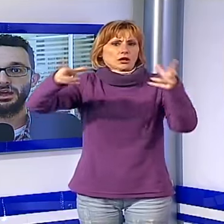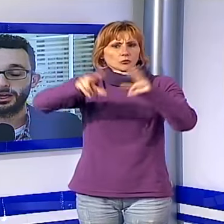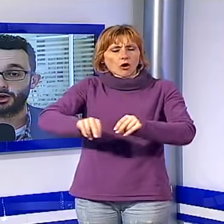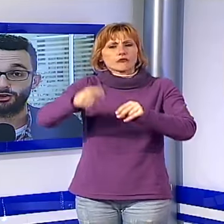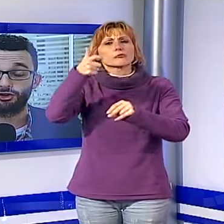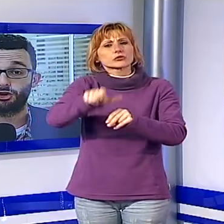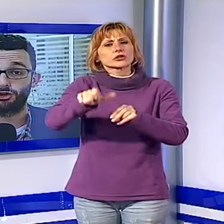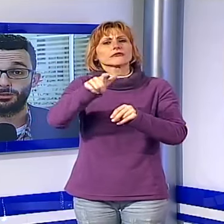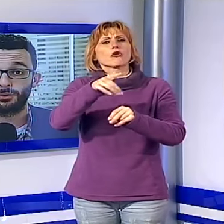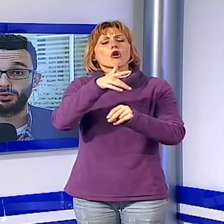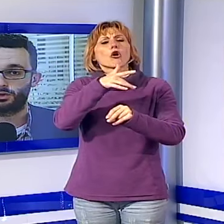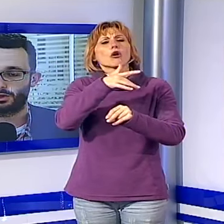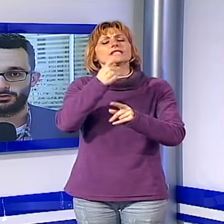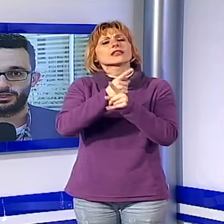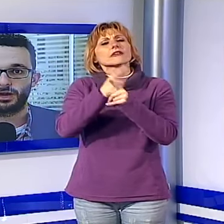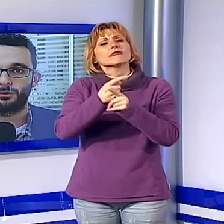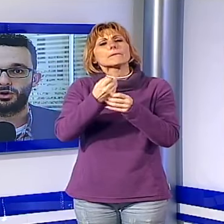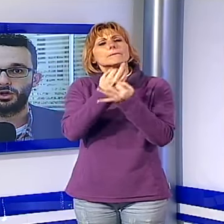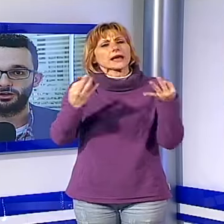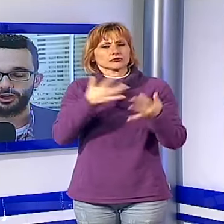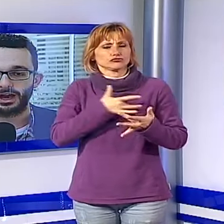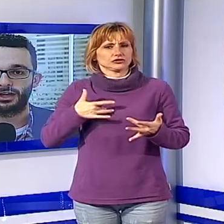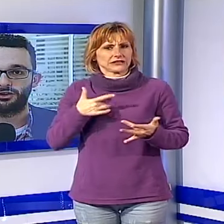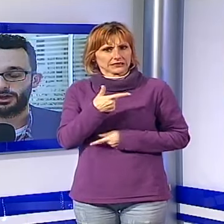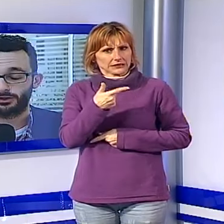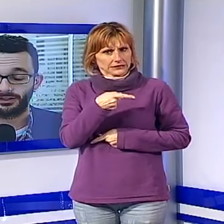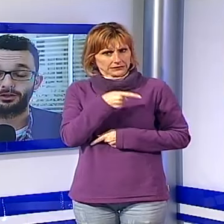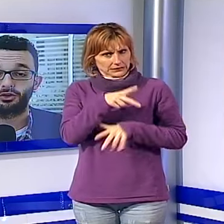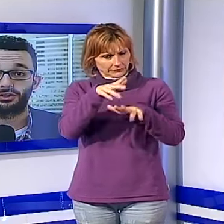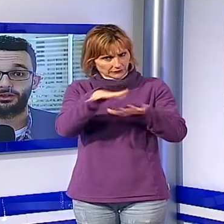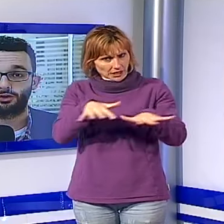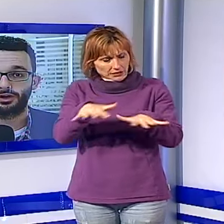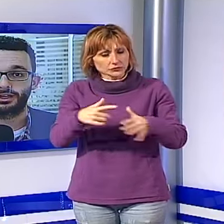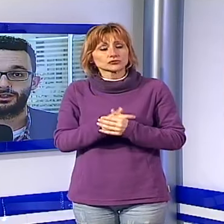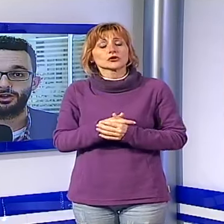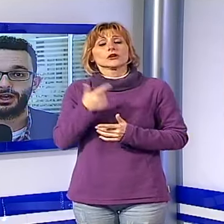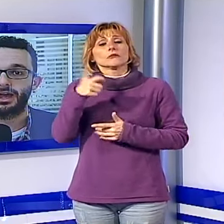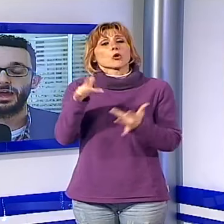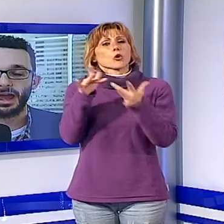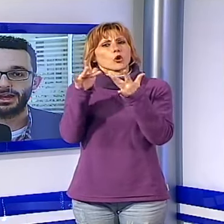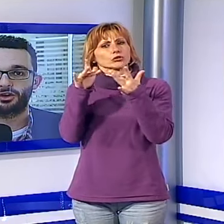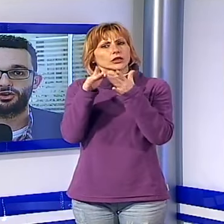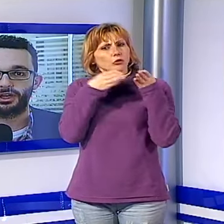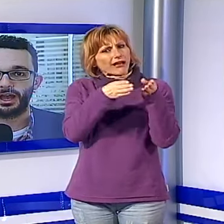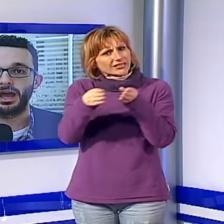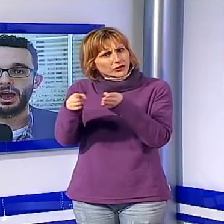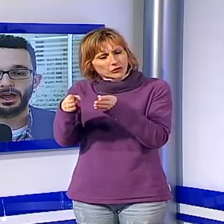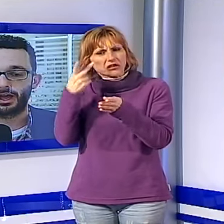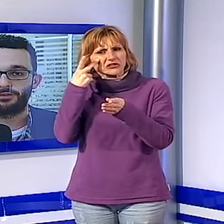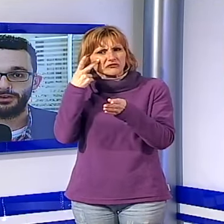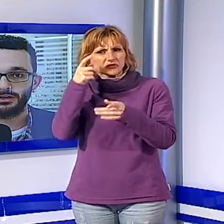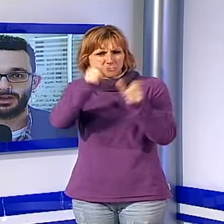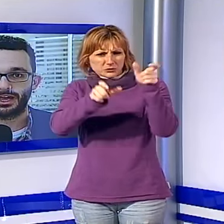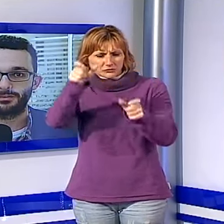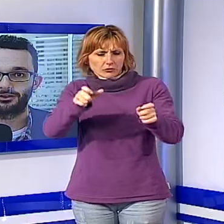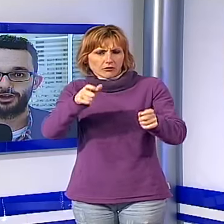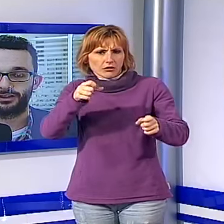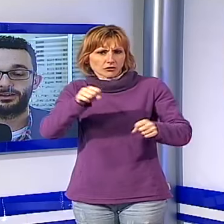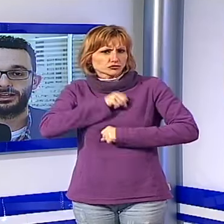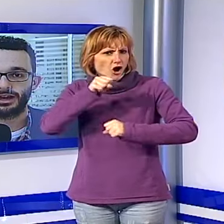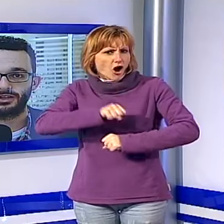città che ogni giorno di più lo vediamo girando e essendo a contatto con le categorie è in agonia, vive